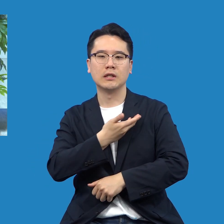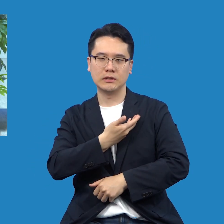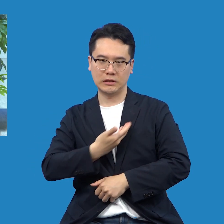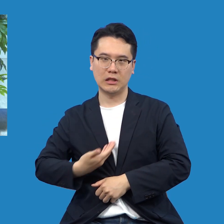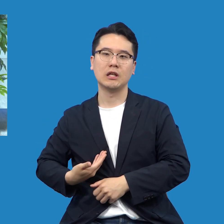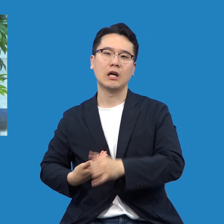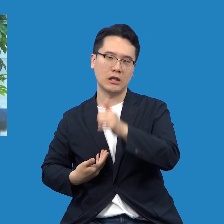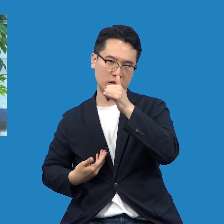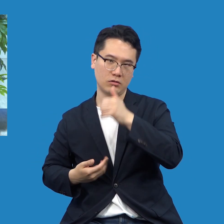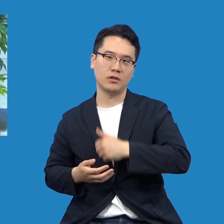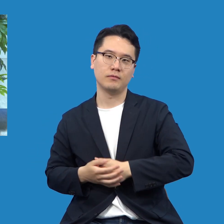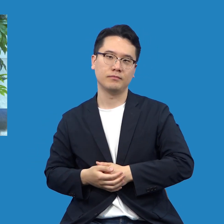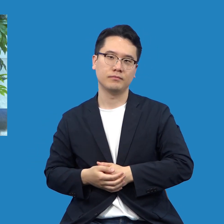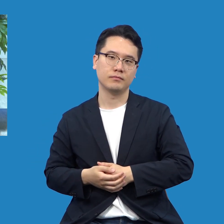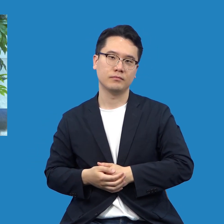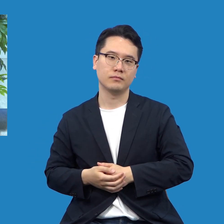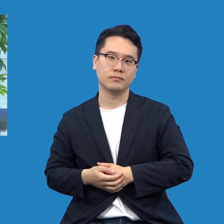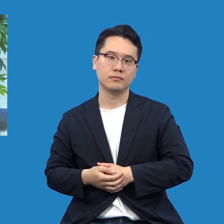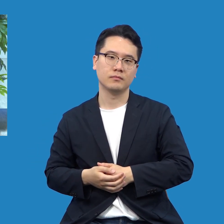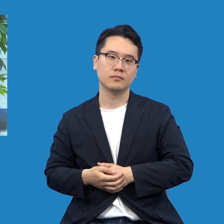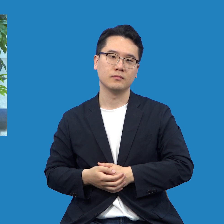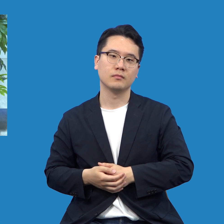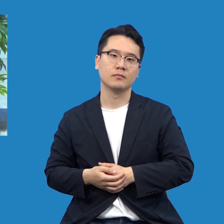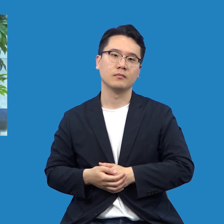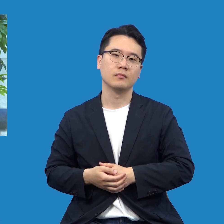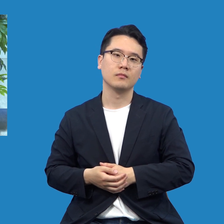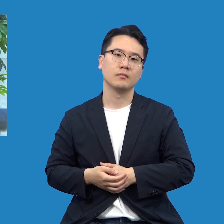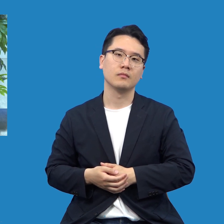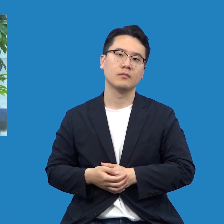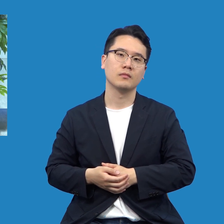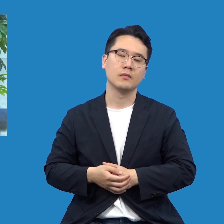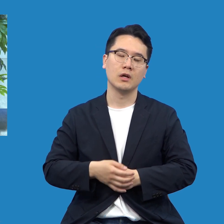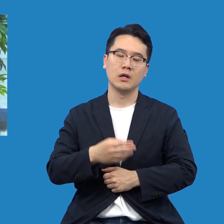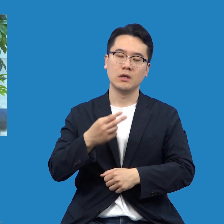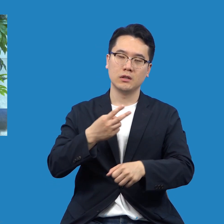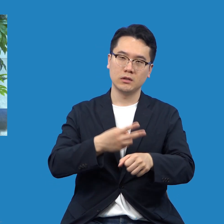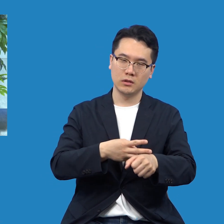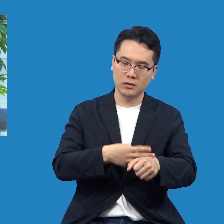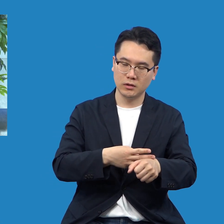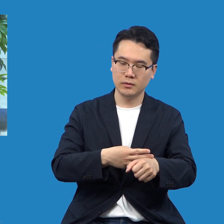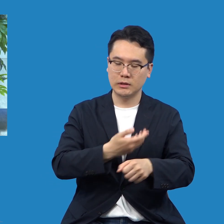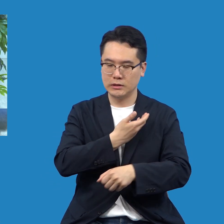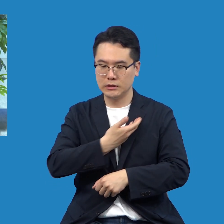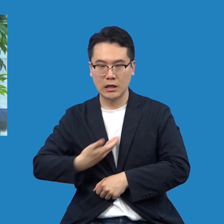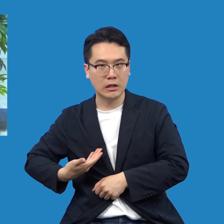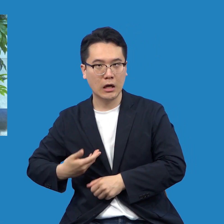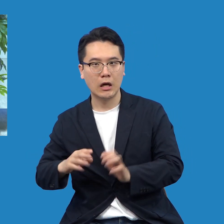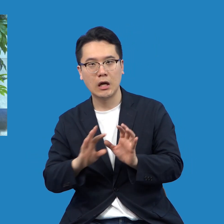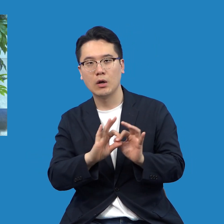추사와 허련의 이 제자와 스승 관계, 이 이야기가 나와요.